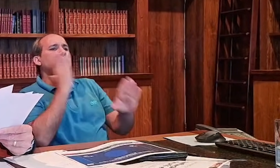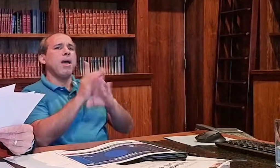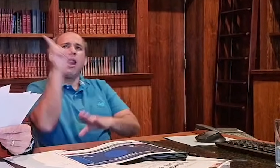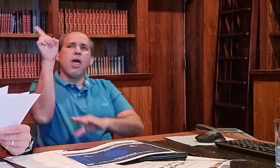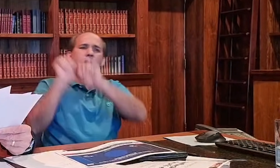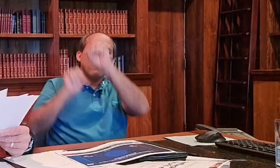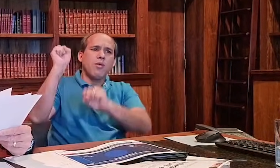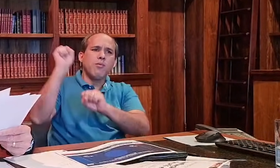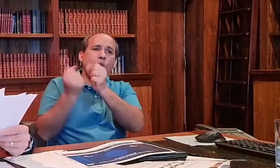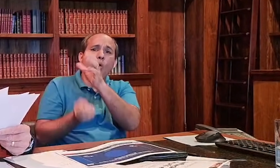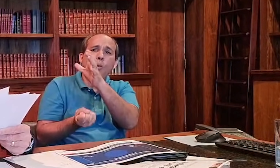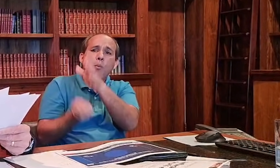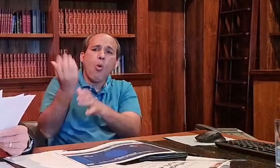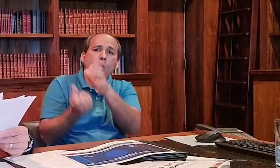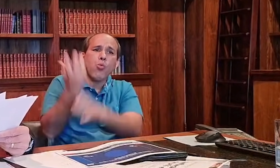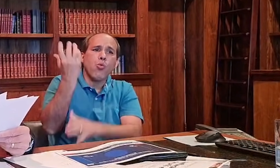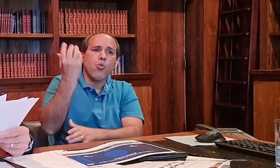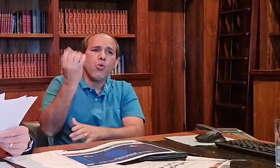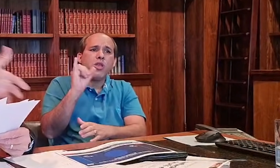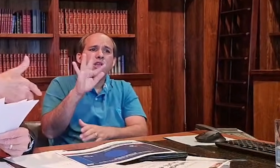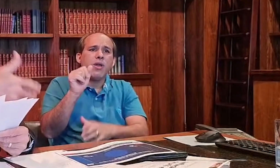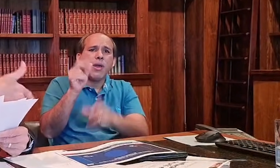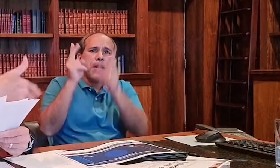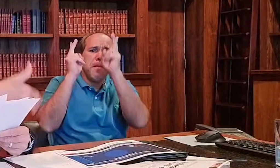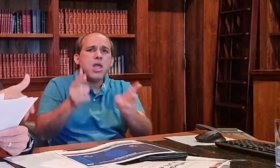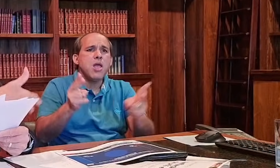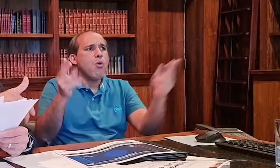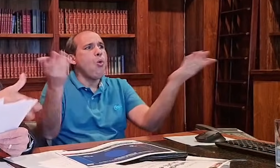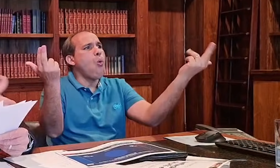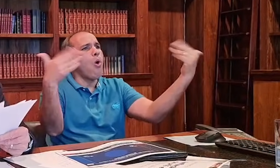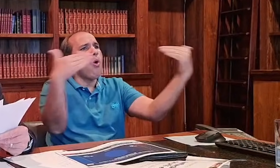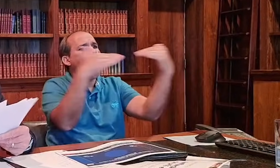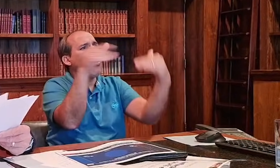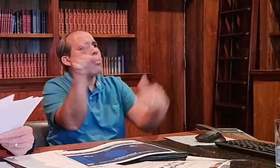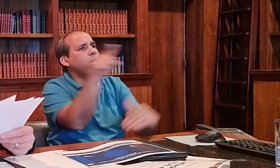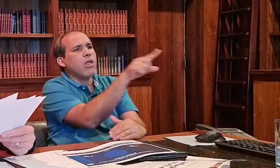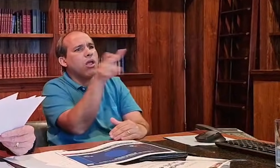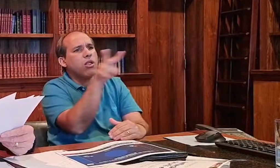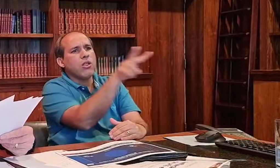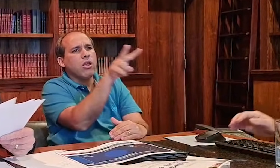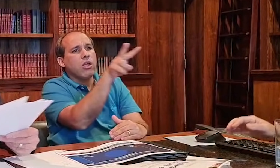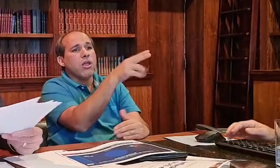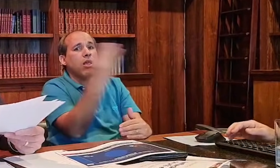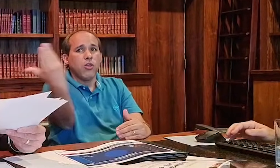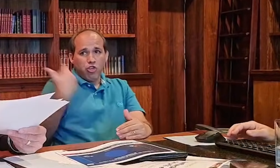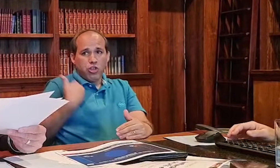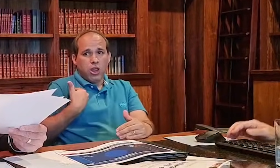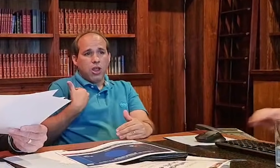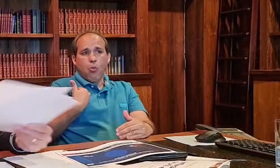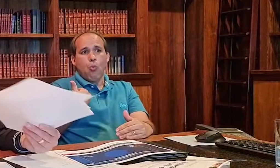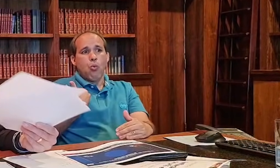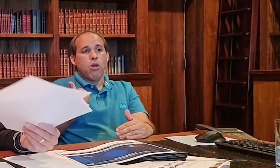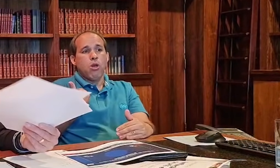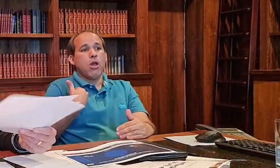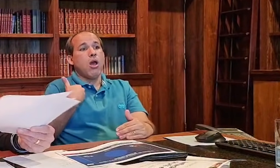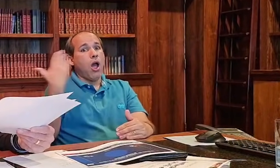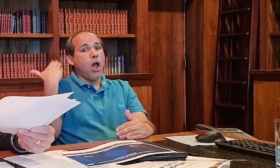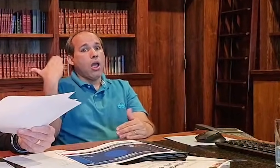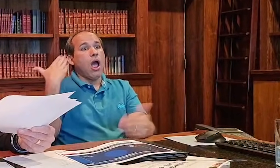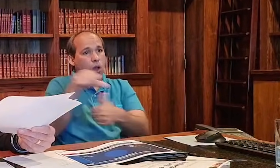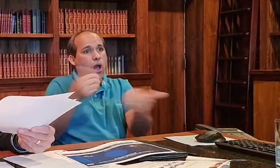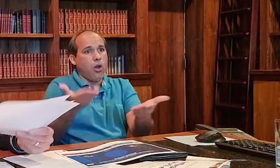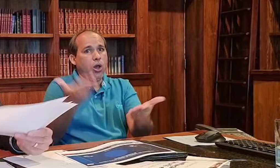fornece o IFA é a mesma que, dá, que agora quer entregar a vacina pronta para nós, por metade do preço, por parte do